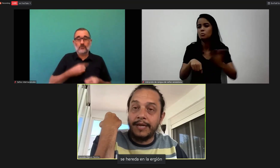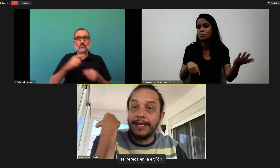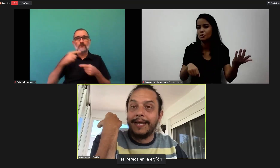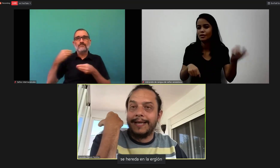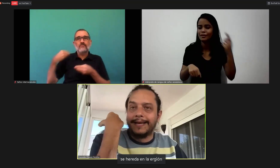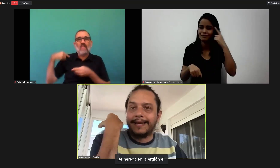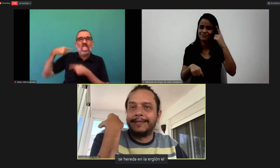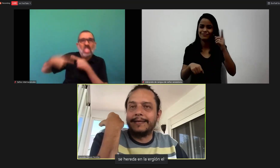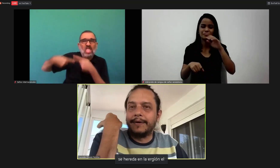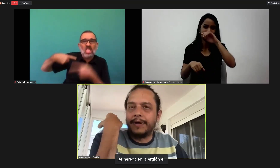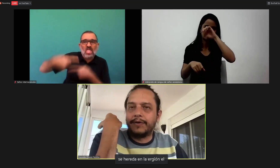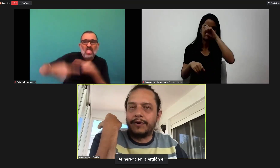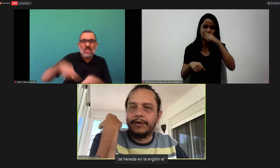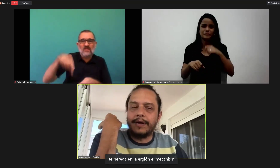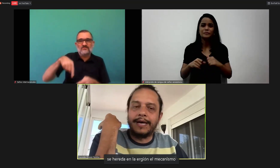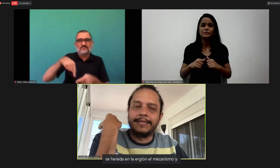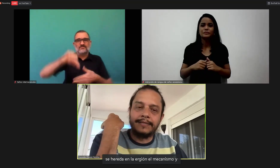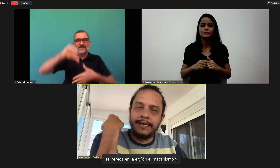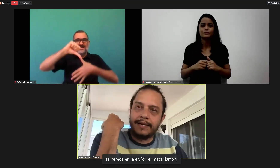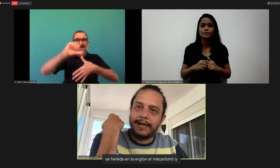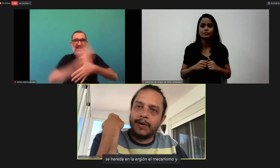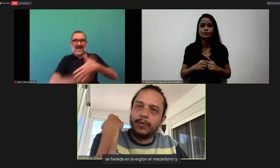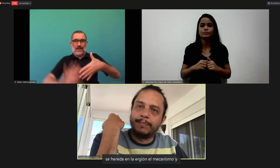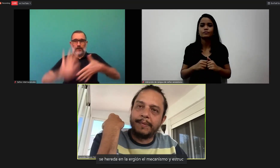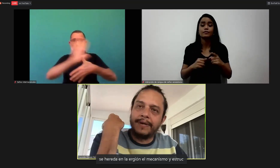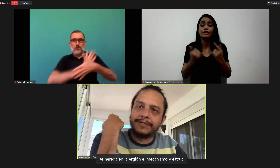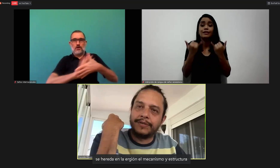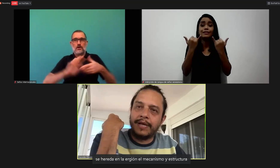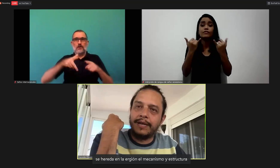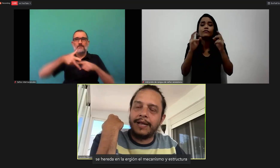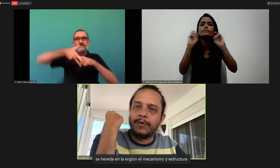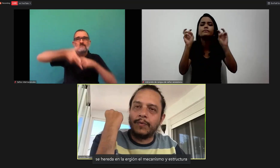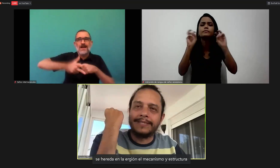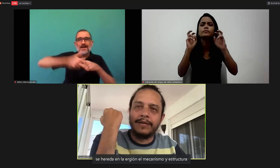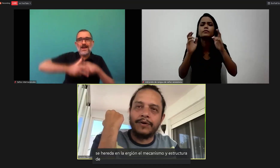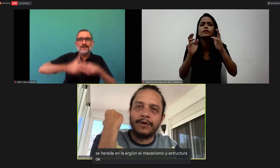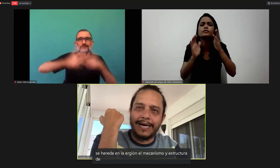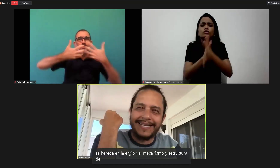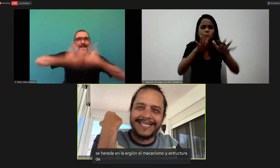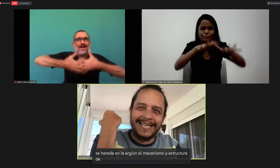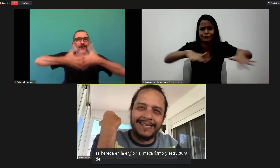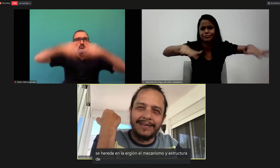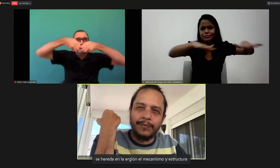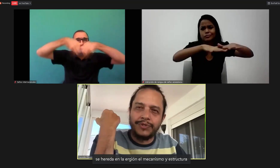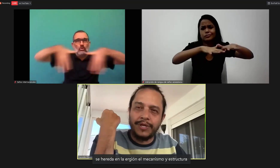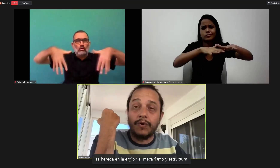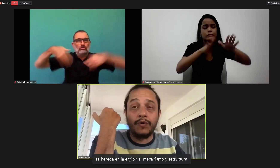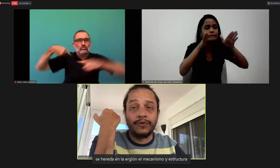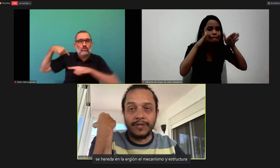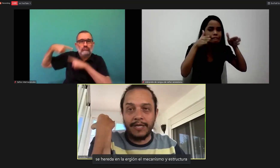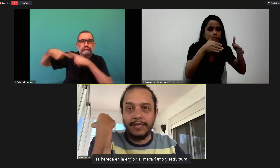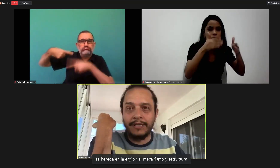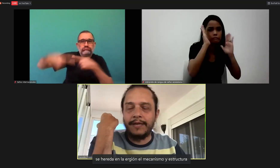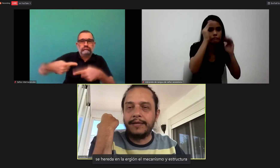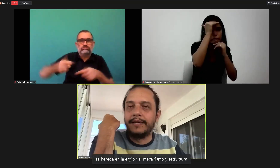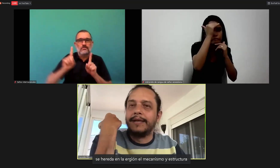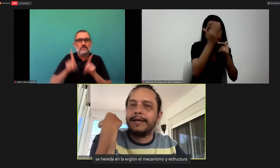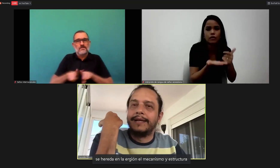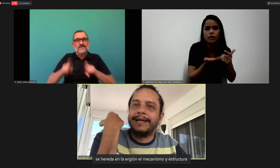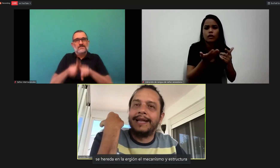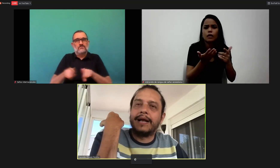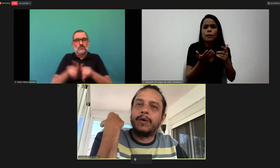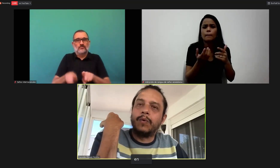Guerra Mundial, que tiene que ver con atender a un grupo poblacional al cual se le atribuye o se le